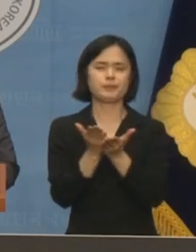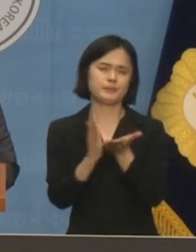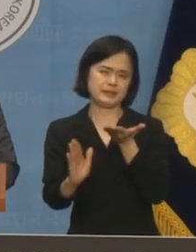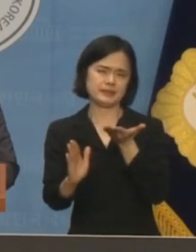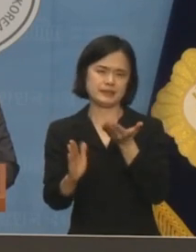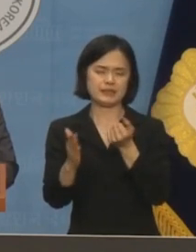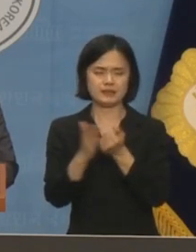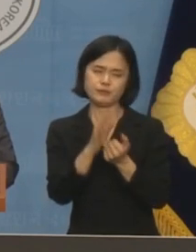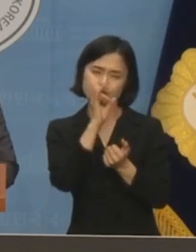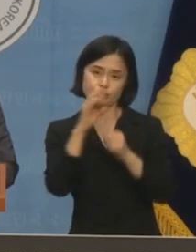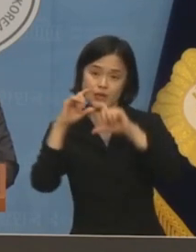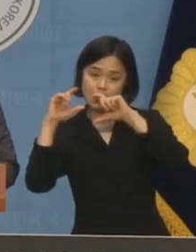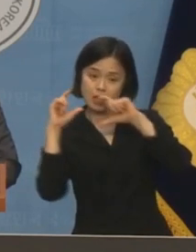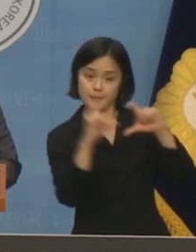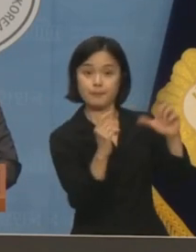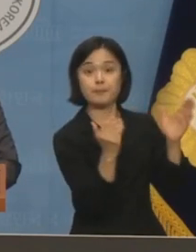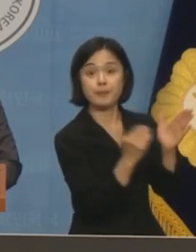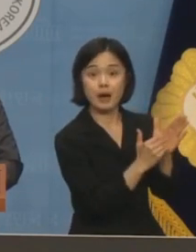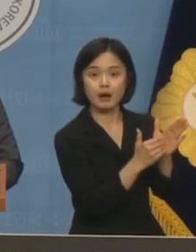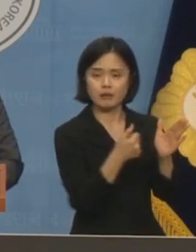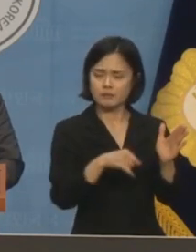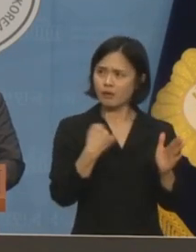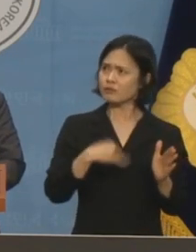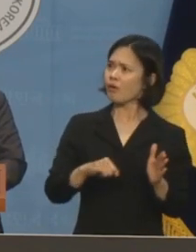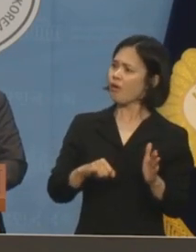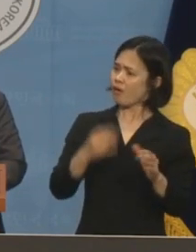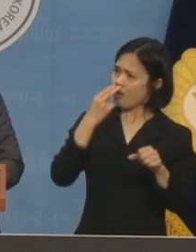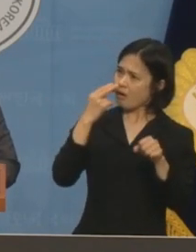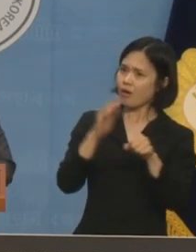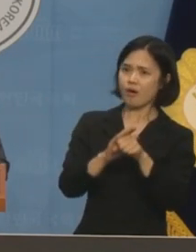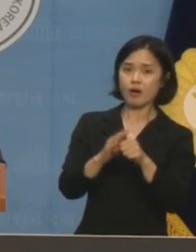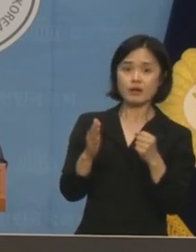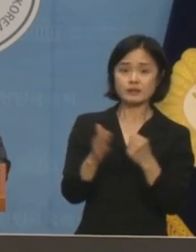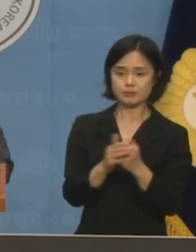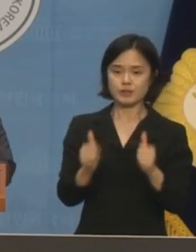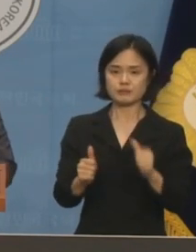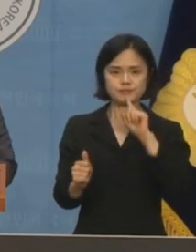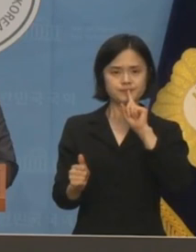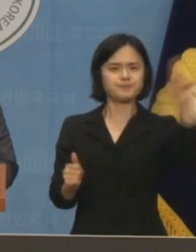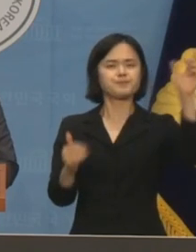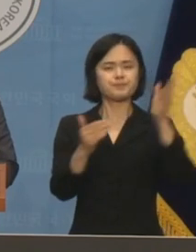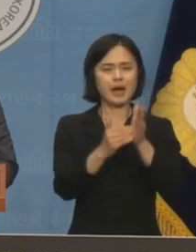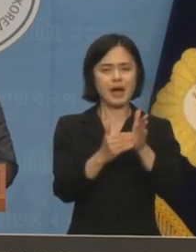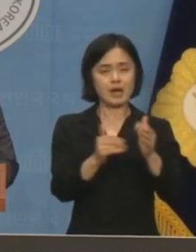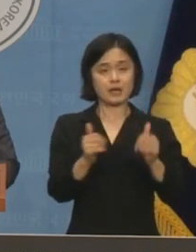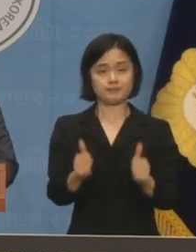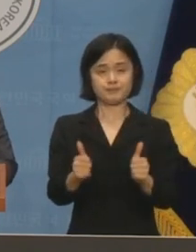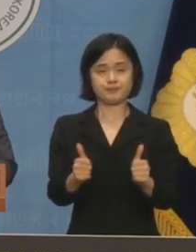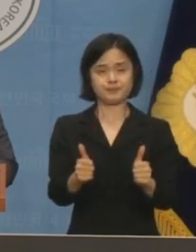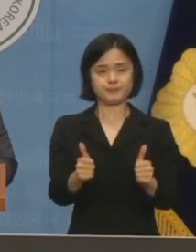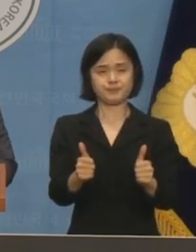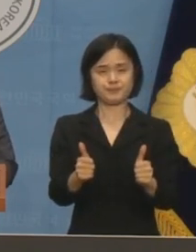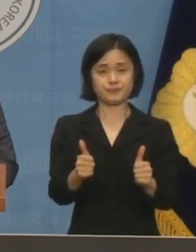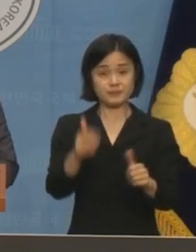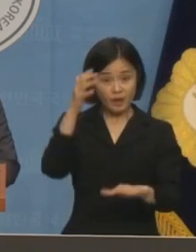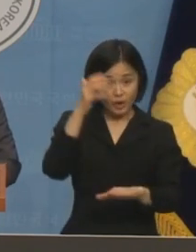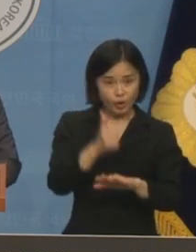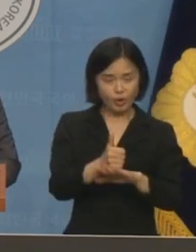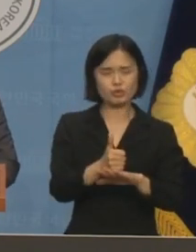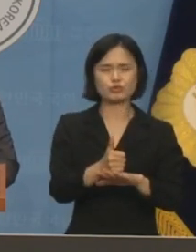통보했습니다. 이에 자녀들이 소송을 했는데 그 소송이 결국은 졌습니다. 그 진 이유가